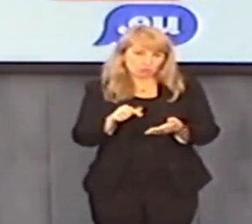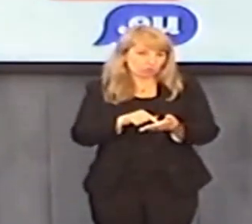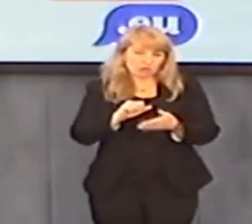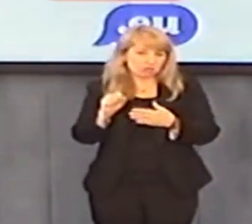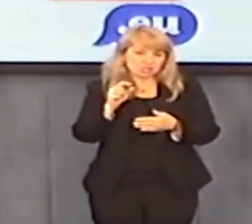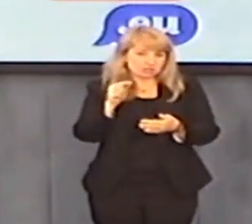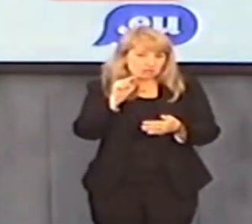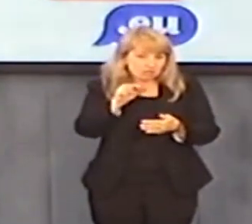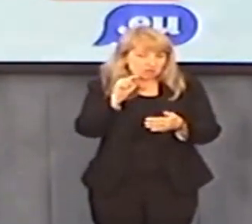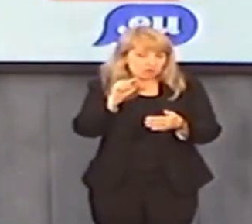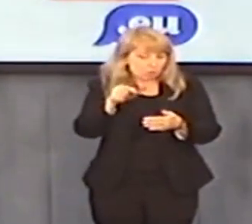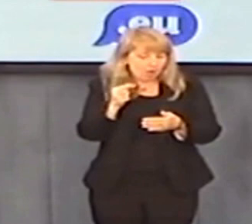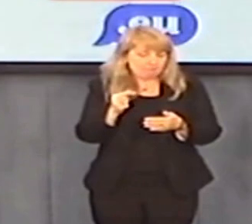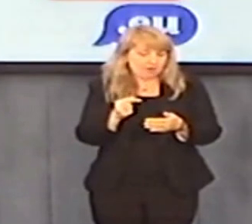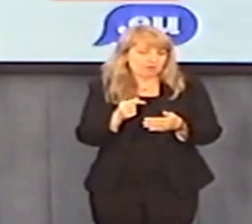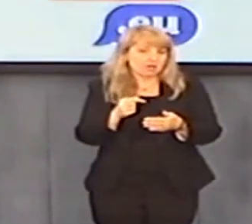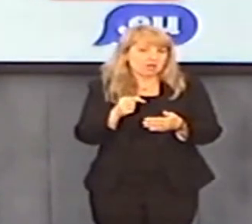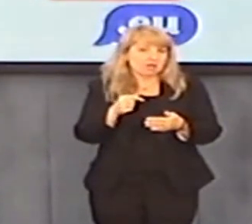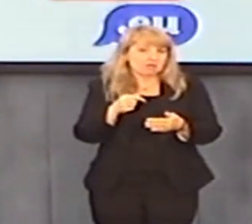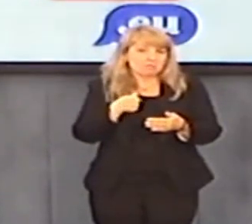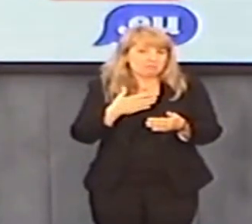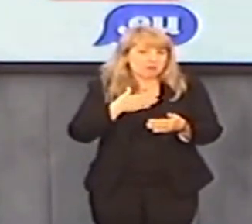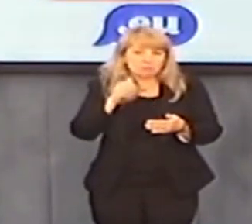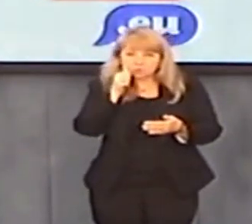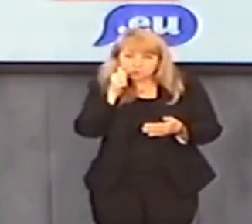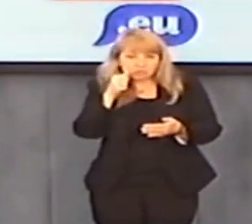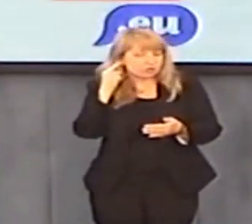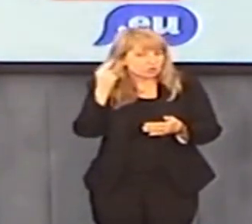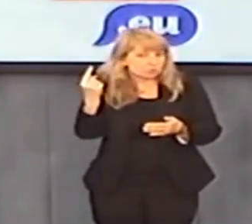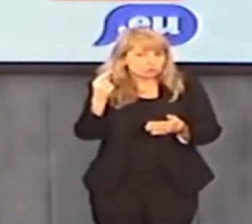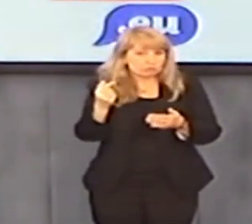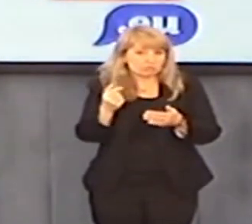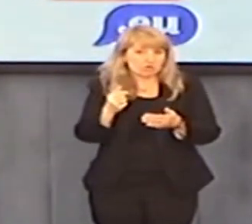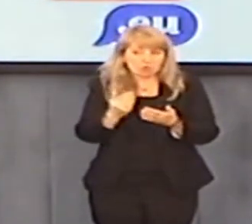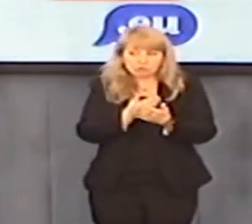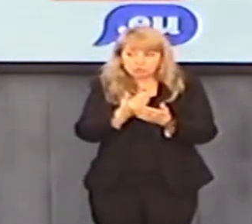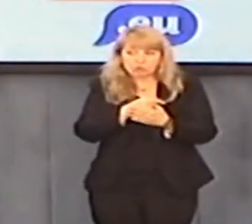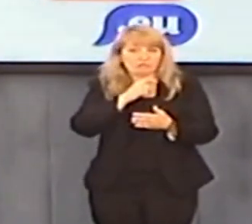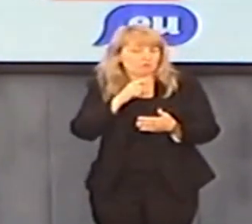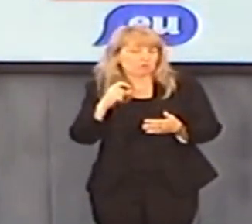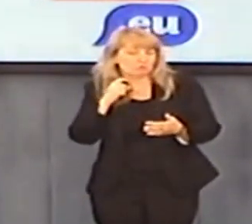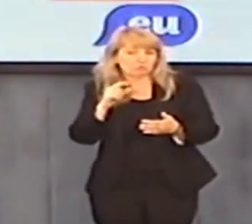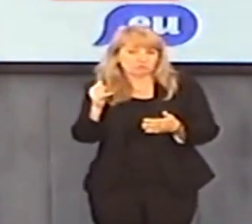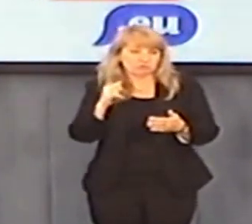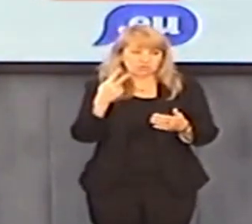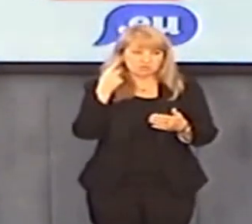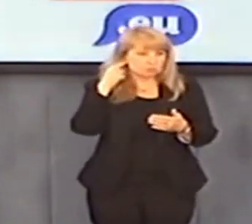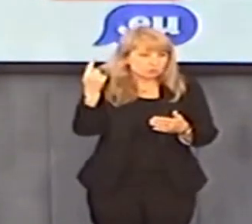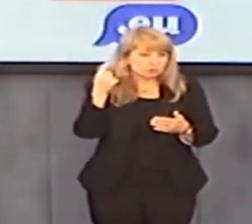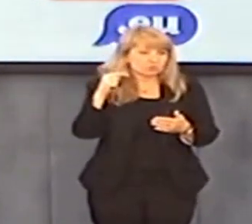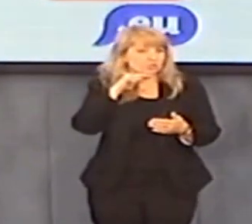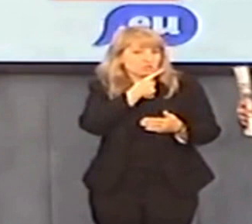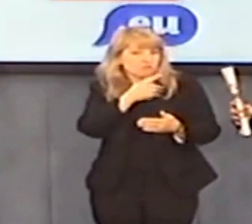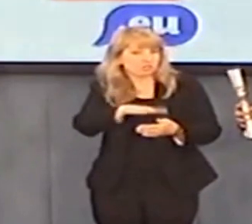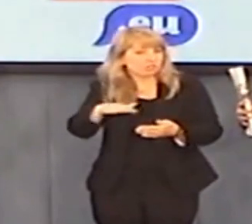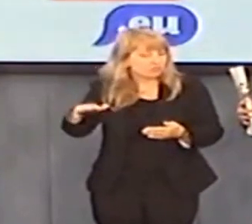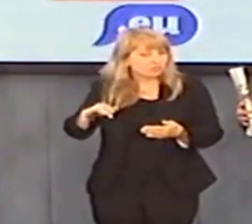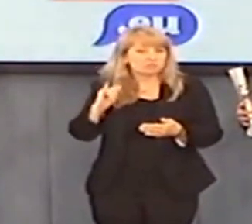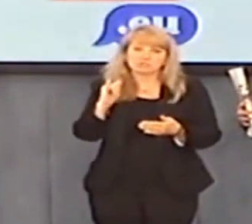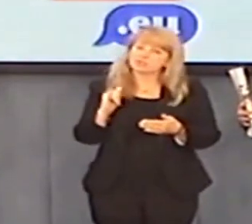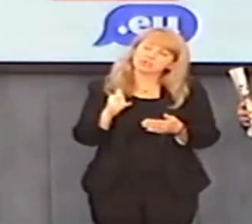promil, skoro codziennie mamy nowego księdza pedofila i niemalże codziennie mamy jakąś bulwersującą wypowiedź w